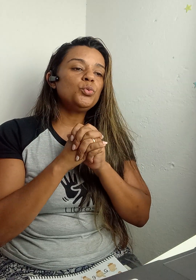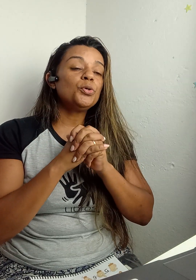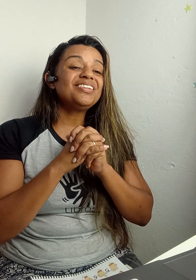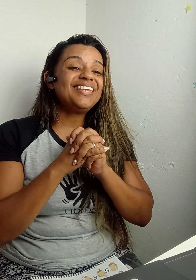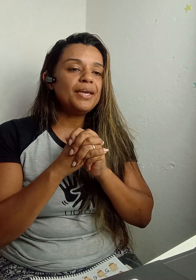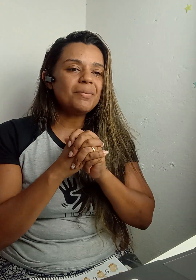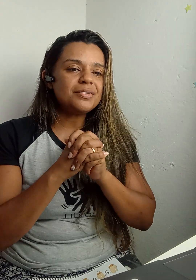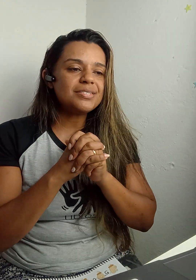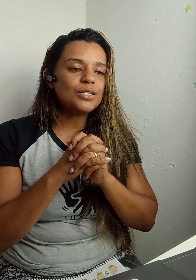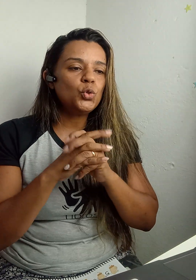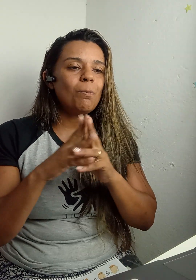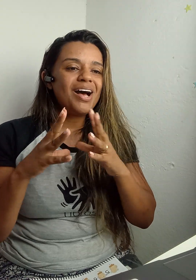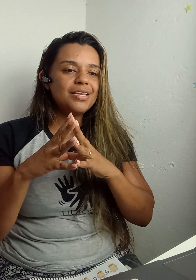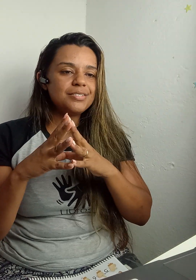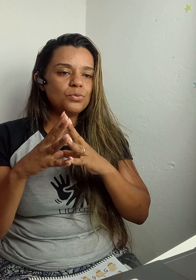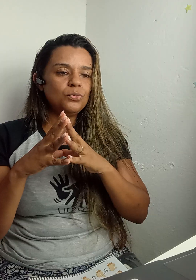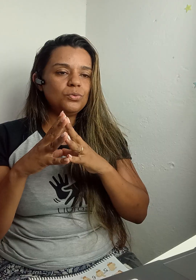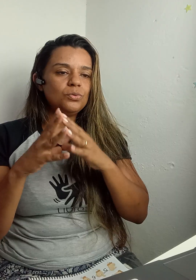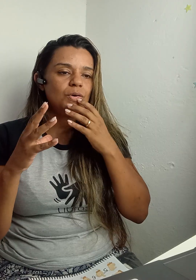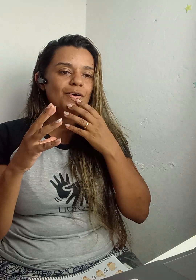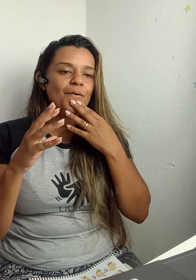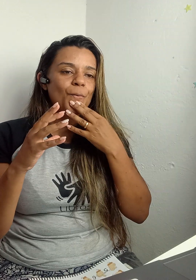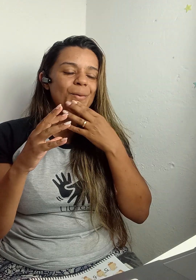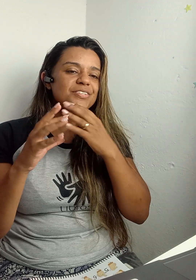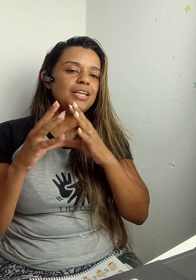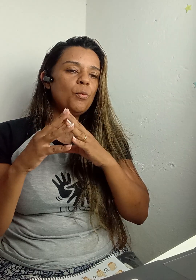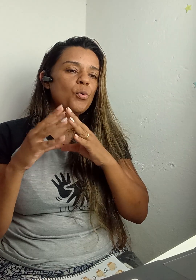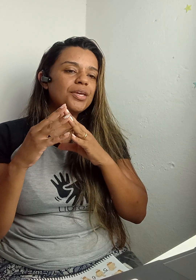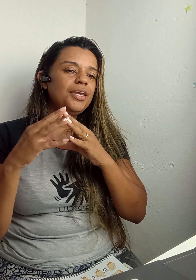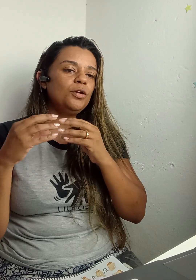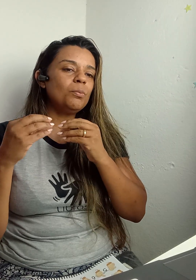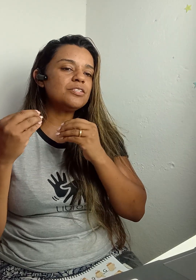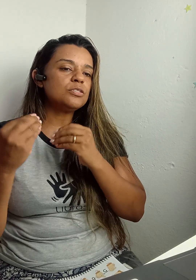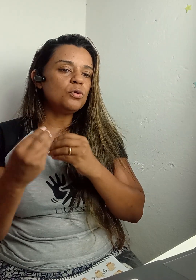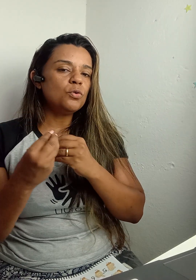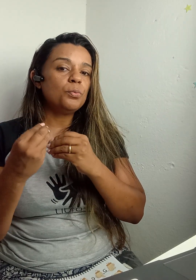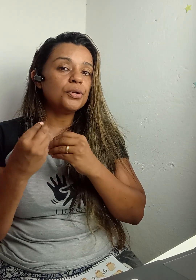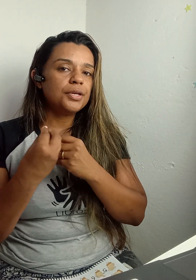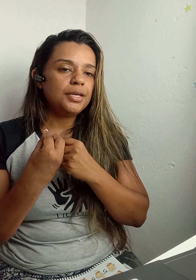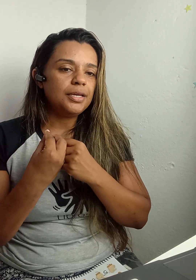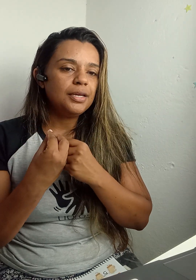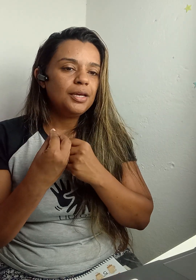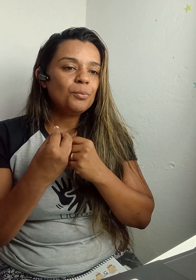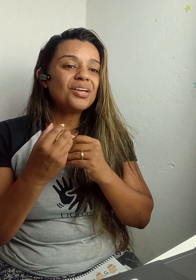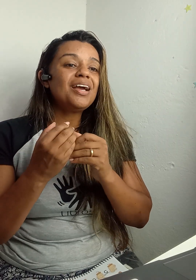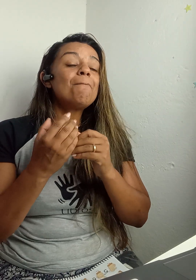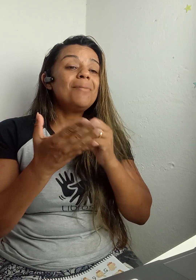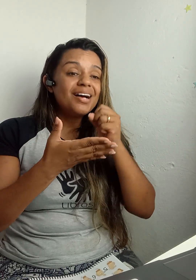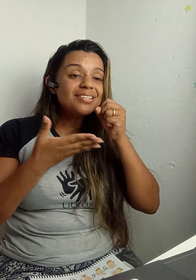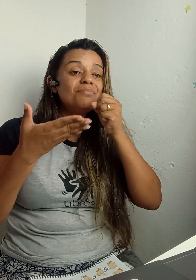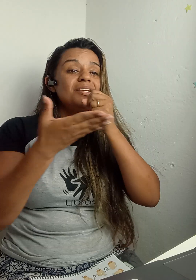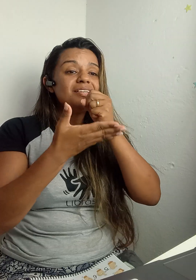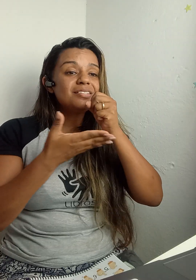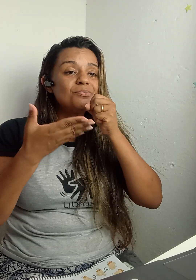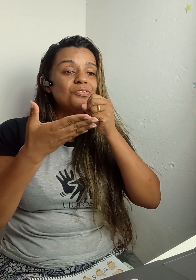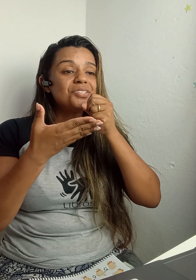por temas no básico. O básico ele é um pouquinho mais longo, por quê? Porque é a base mesmo. Você